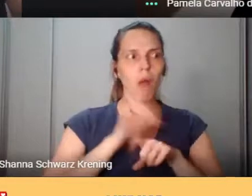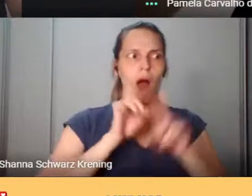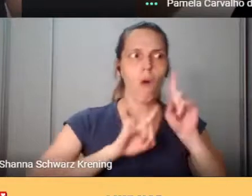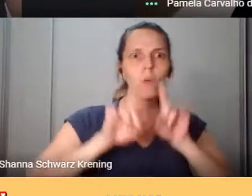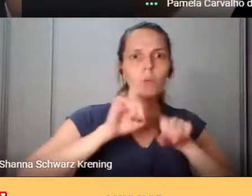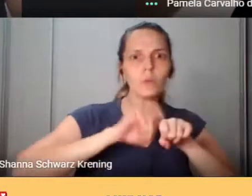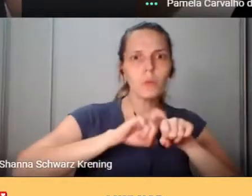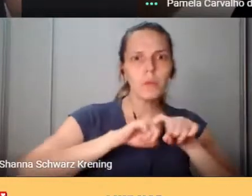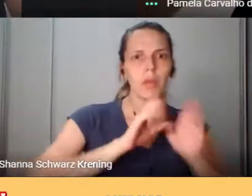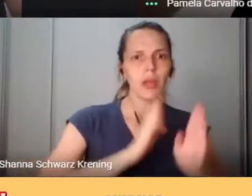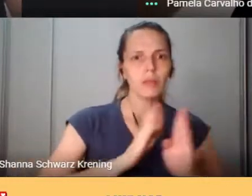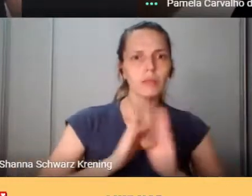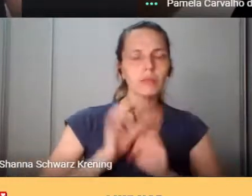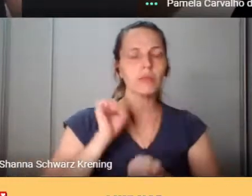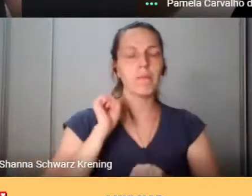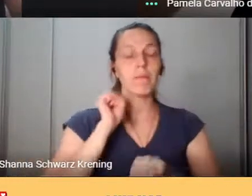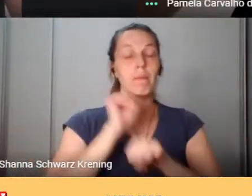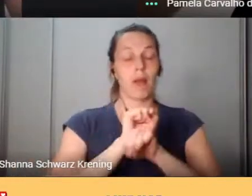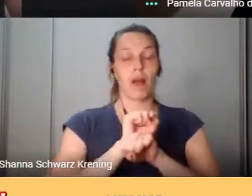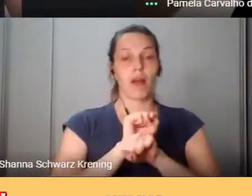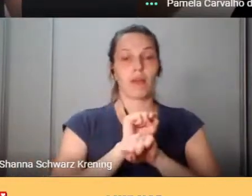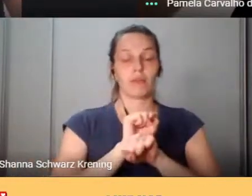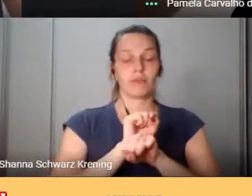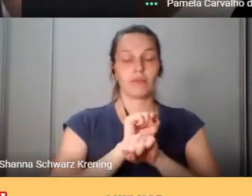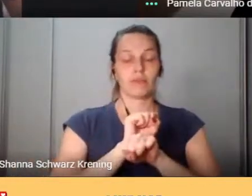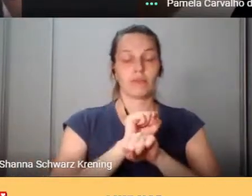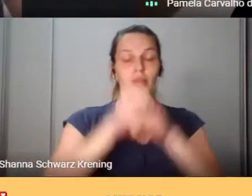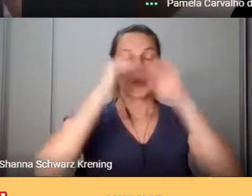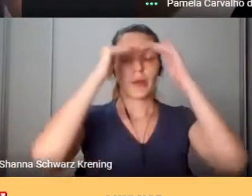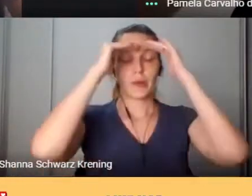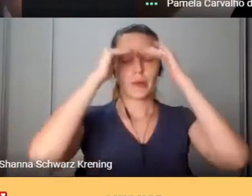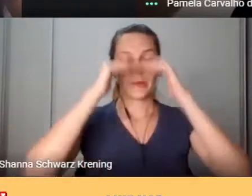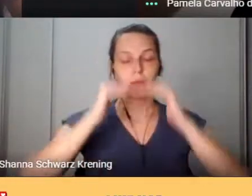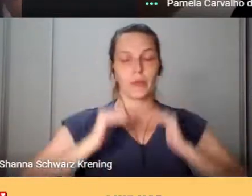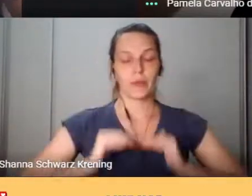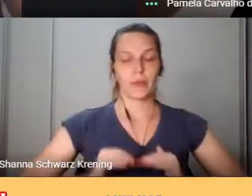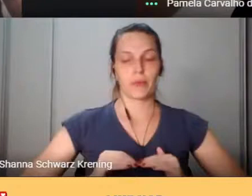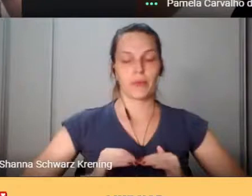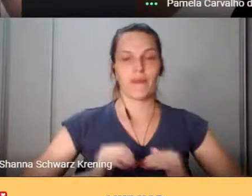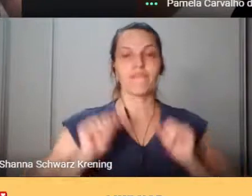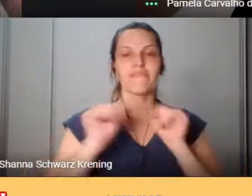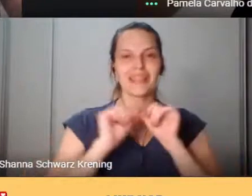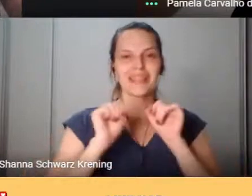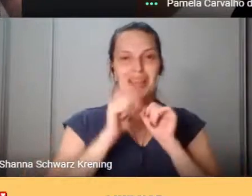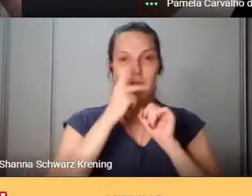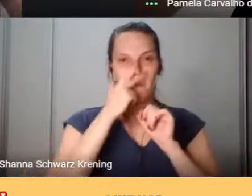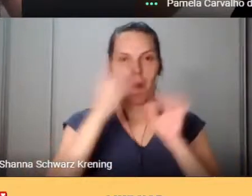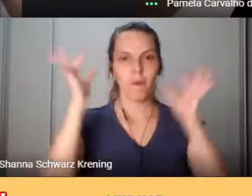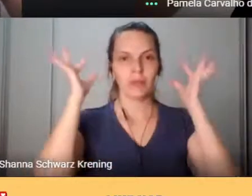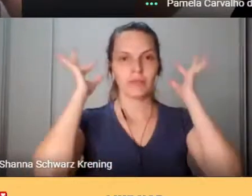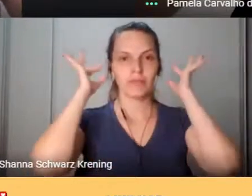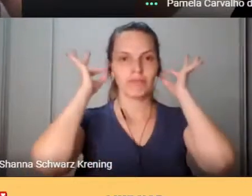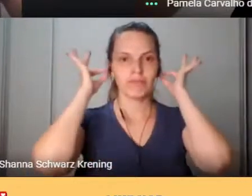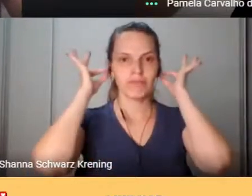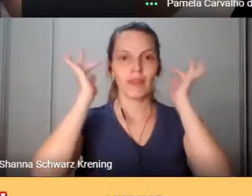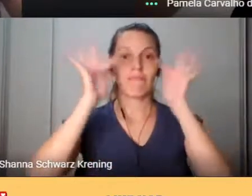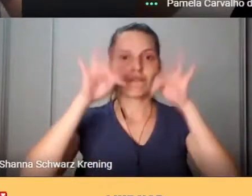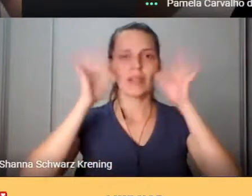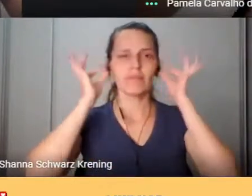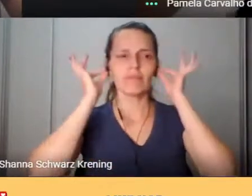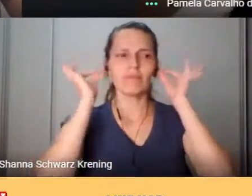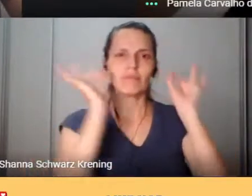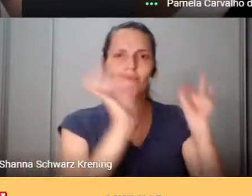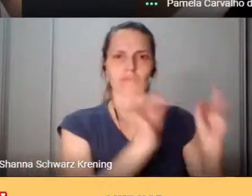para retomar, né, fazer isso, tirar o fone, né, terminar o dia e